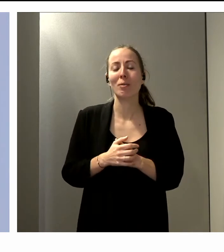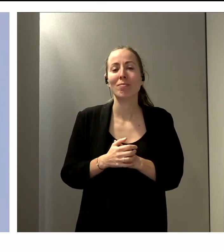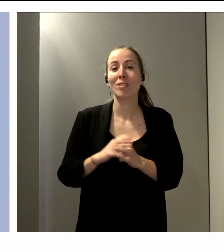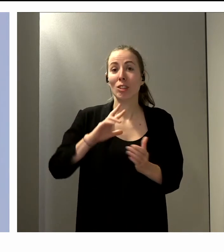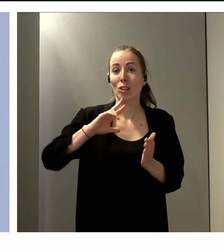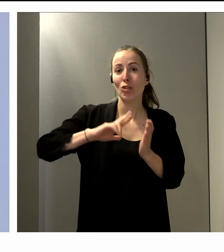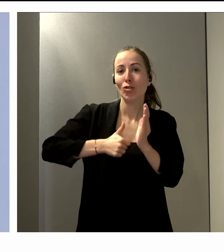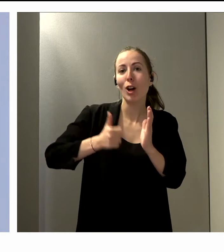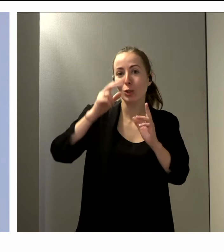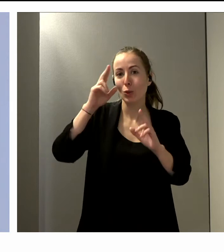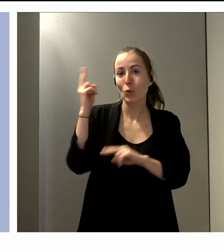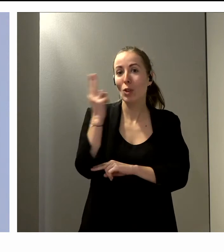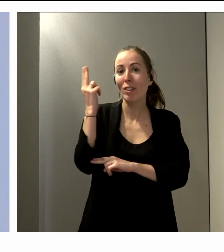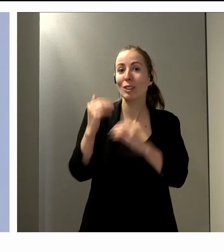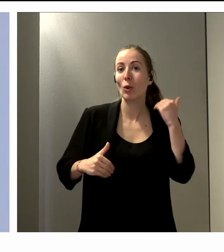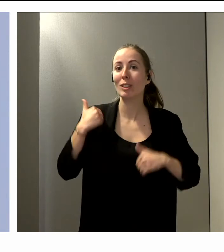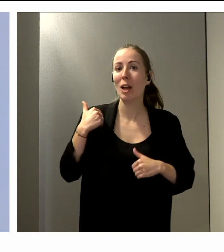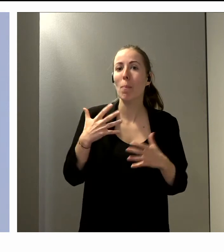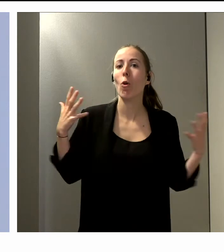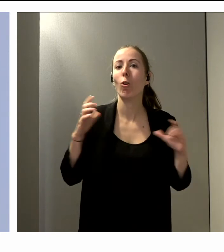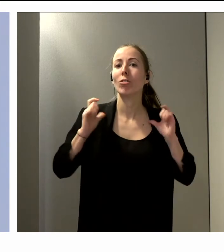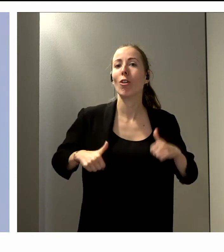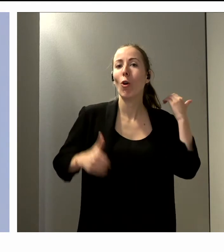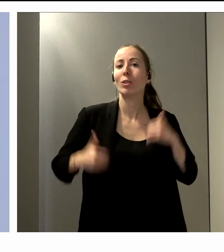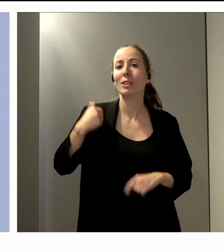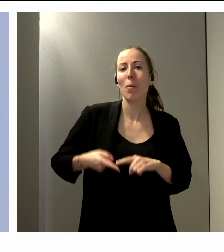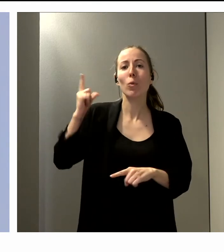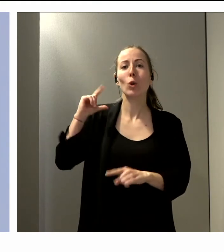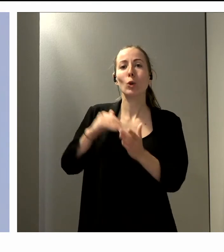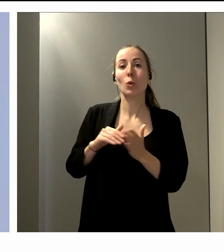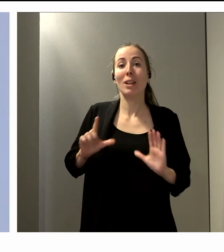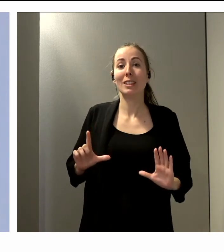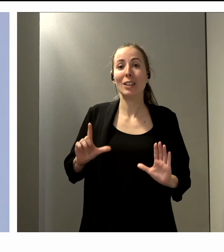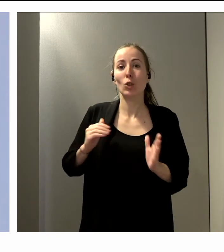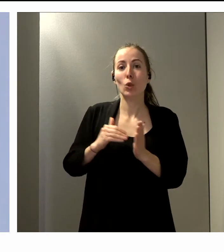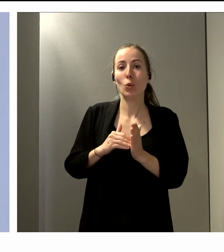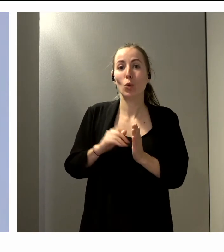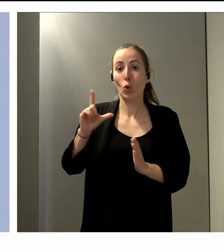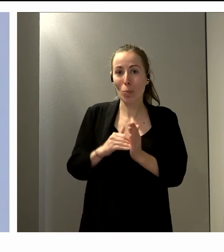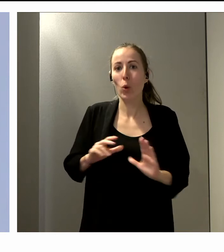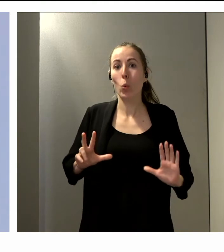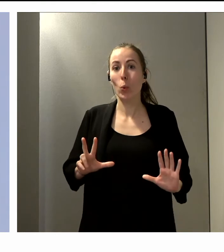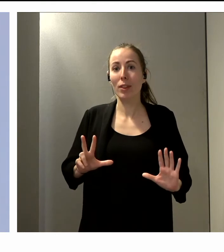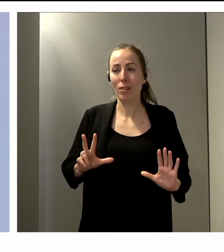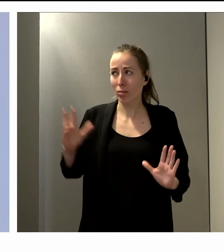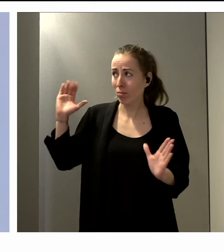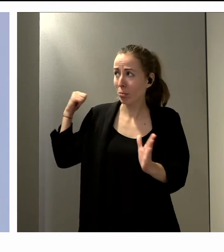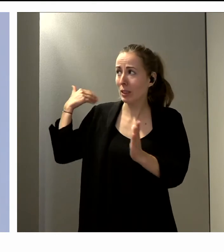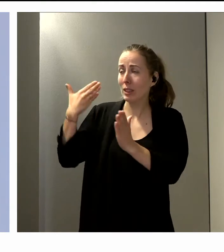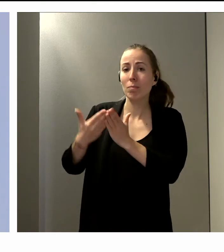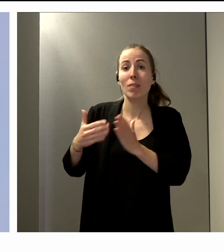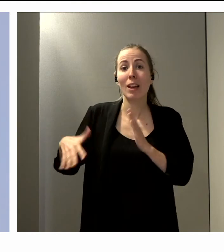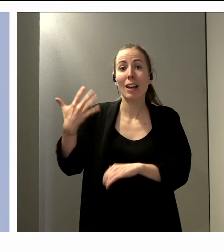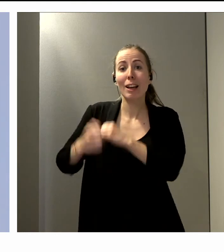chartes universités handicap et grandes écoles handicap en 2007-2008. Presque 15 ans après, quelle